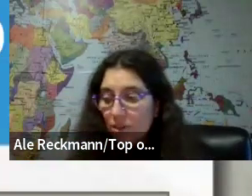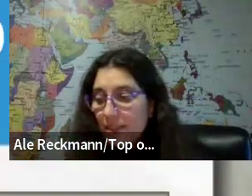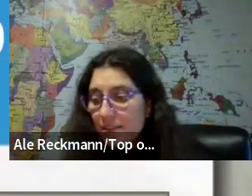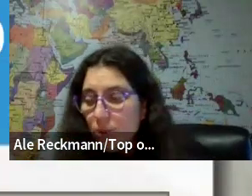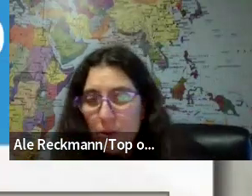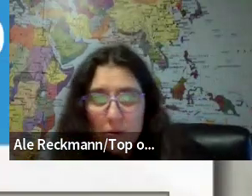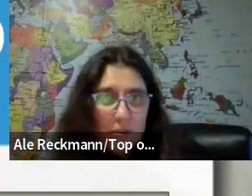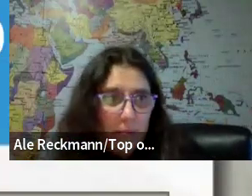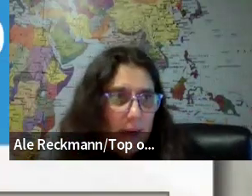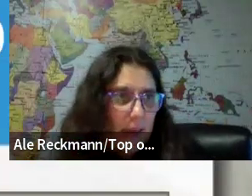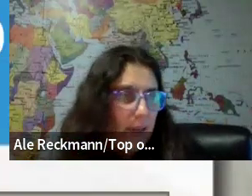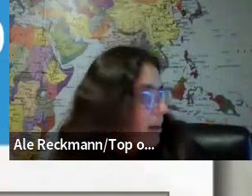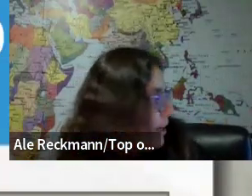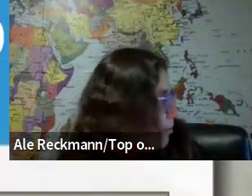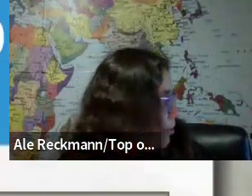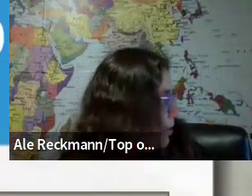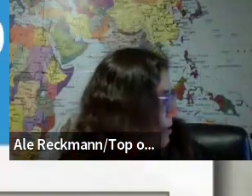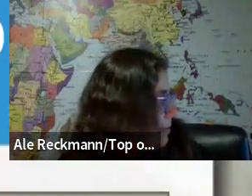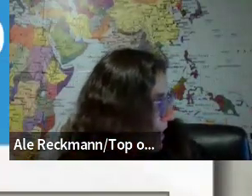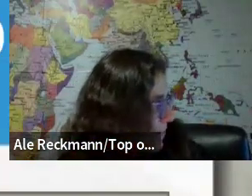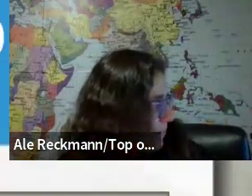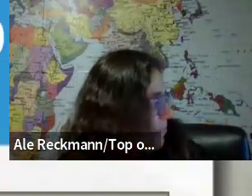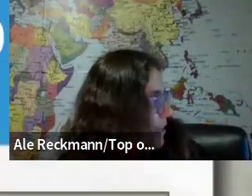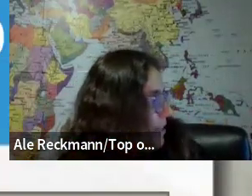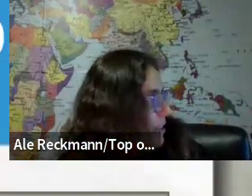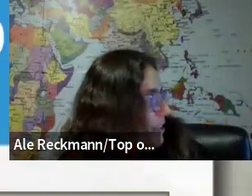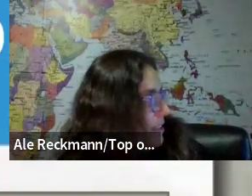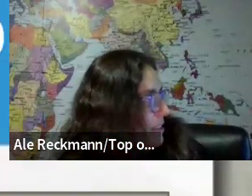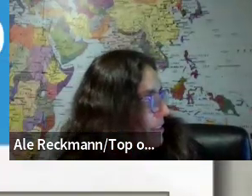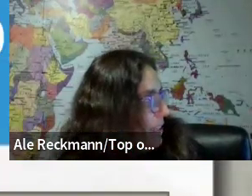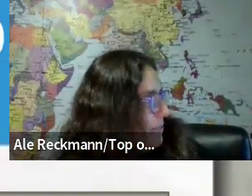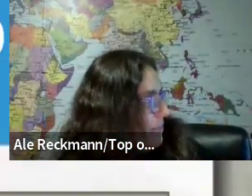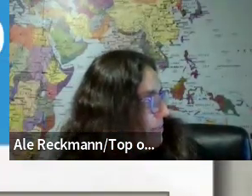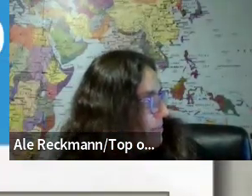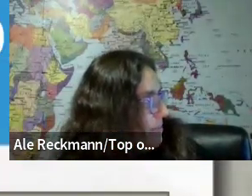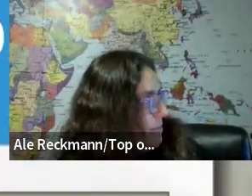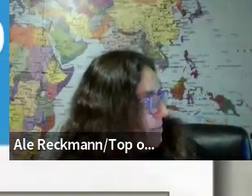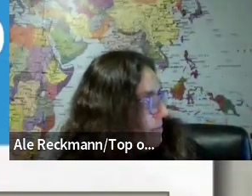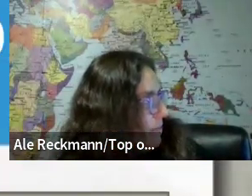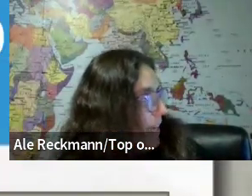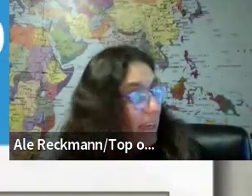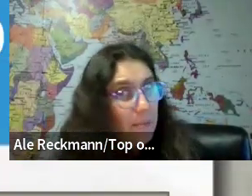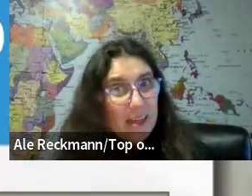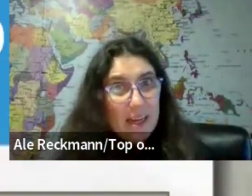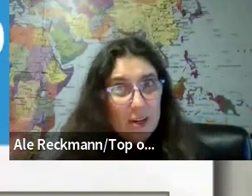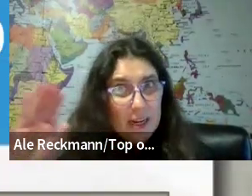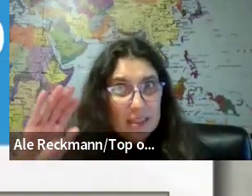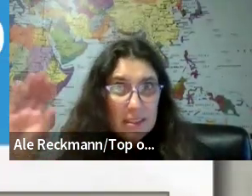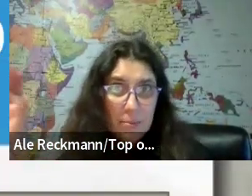Que nos quedan 5 minutos para que aclaremos dudas. ¿Bien? ¿Sí? ¿Les queda más claro el análisis